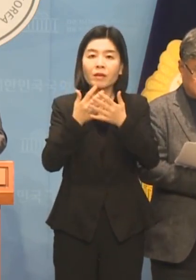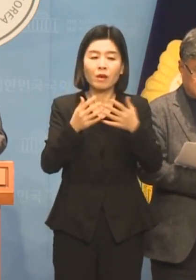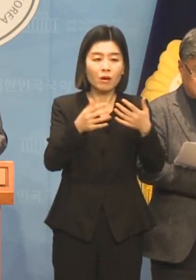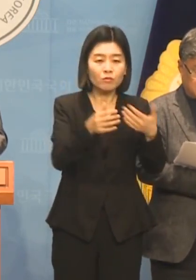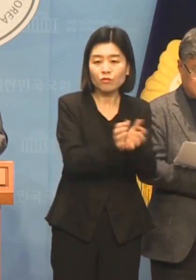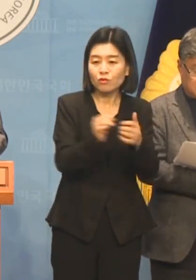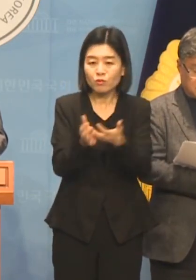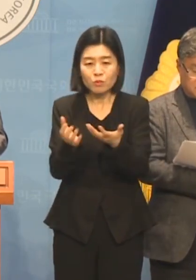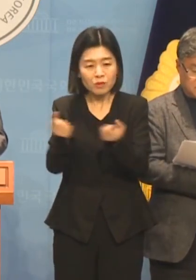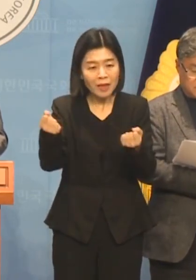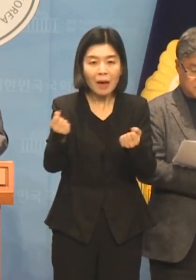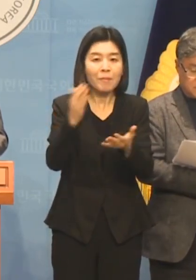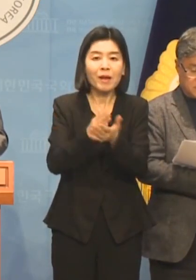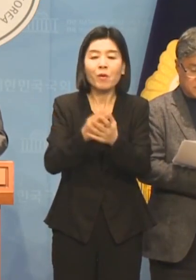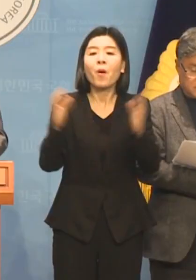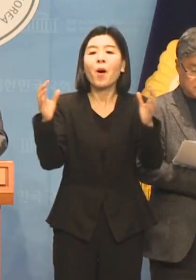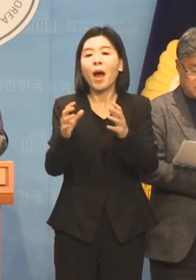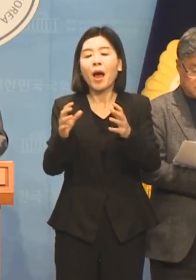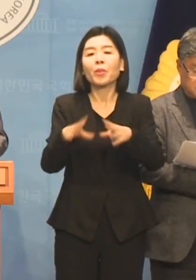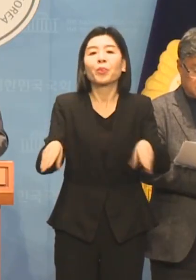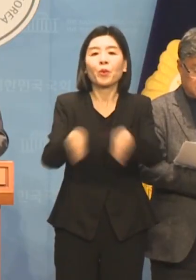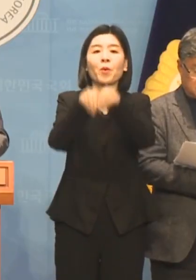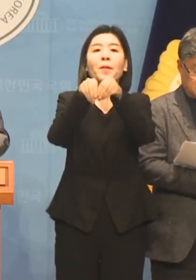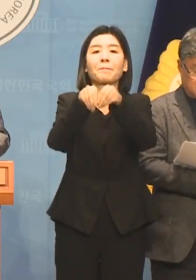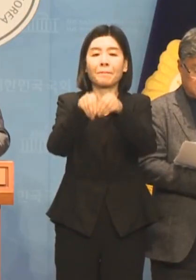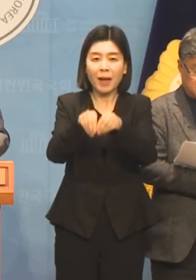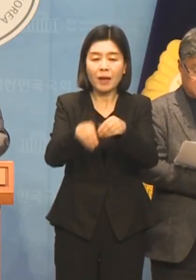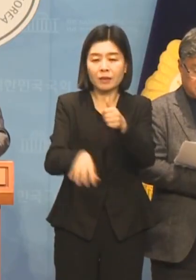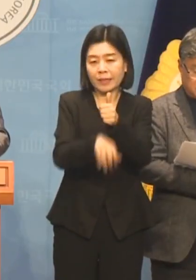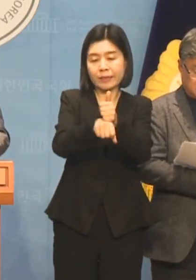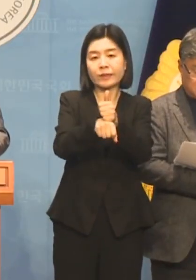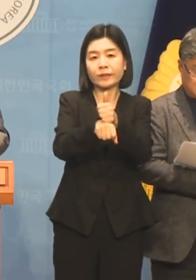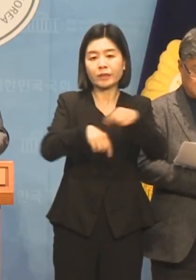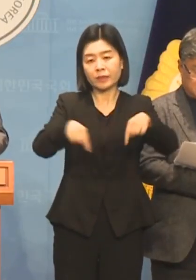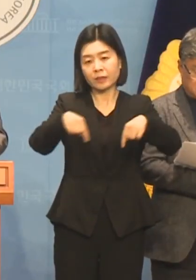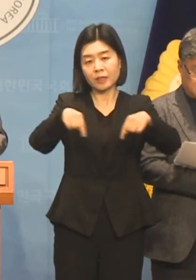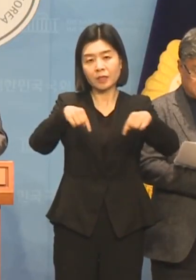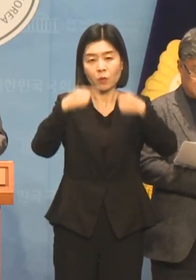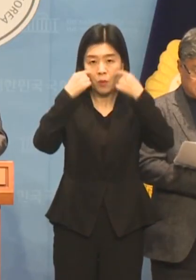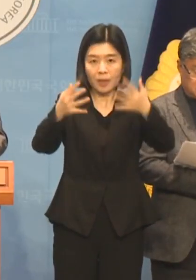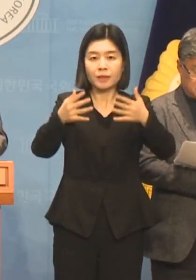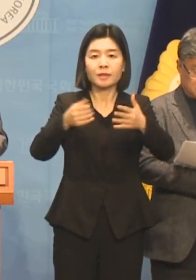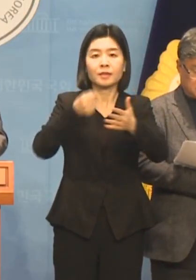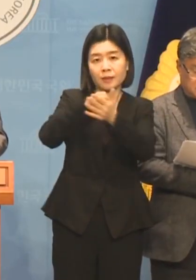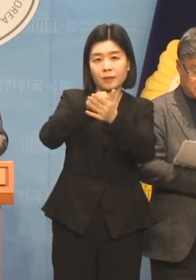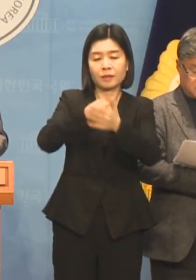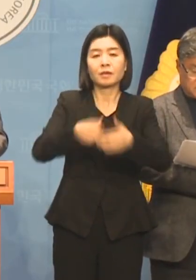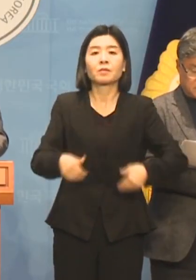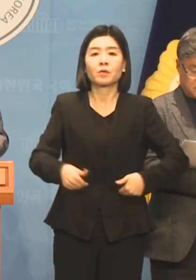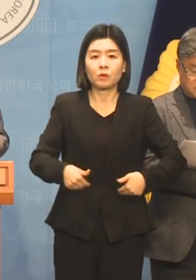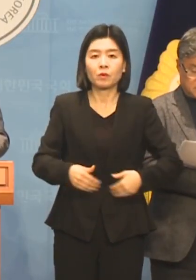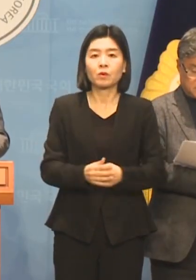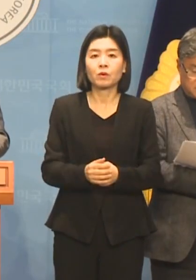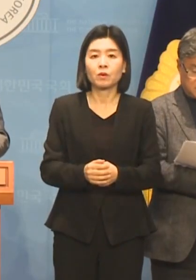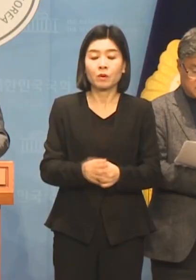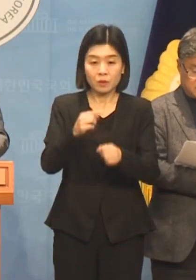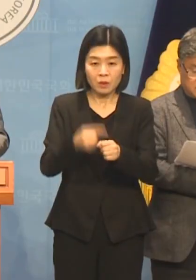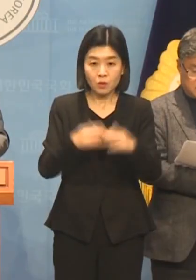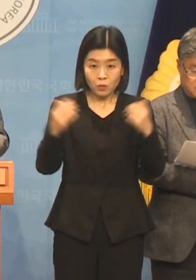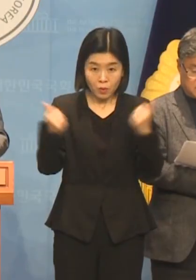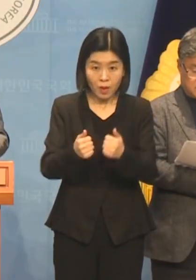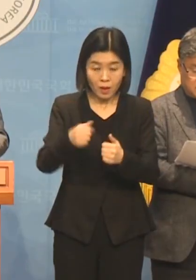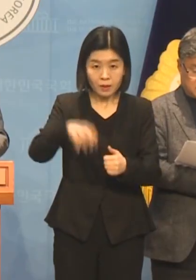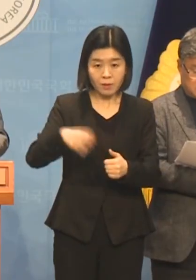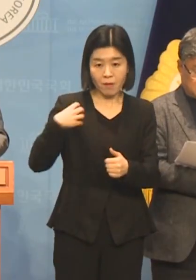체계를 통합하고 정리할 컨트롤 타워를 명확히 해야 합니다. 이를 위해 국회가 해야 할 첫 번째 일은 예비비를